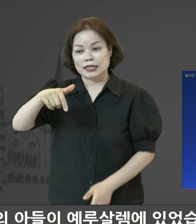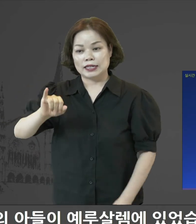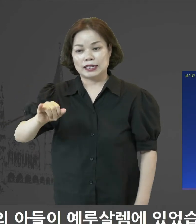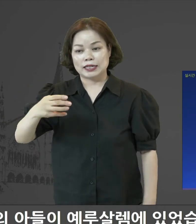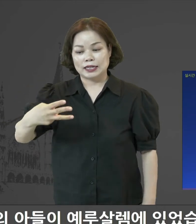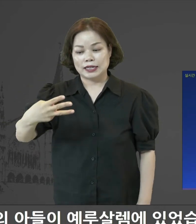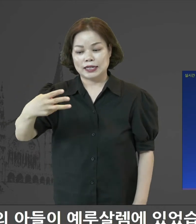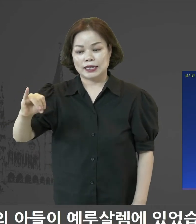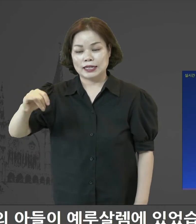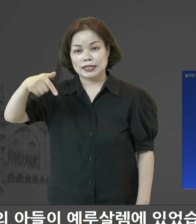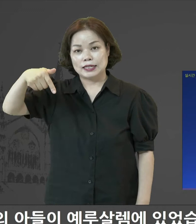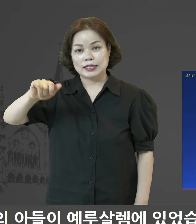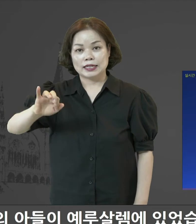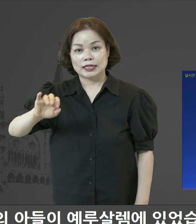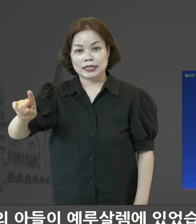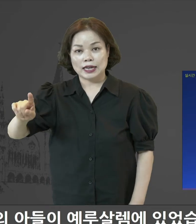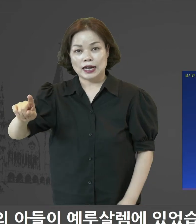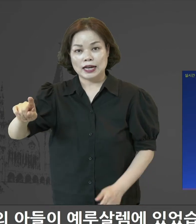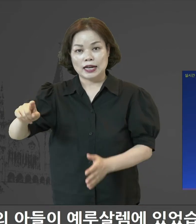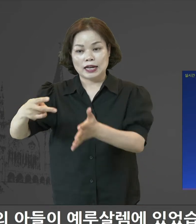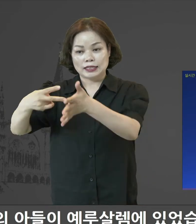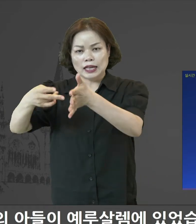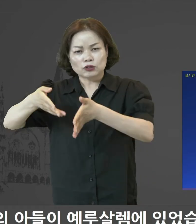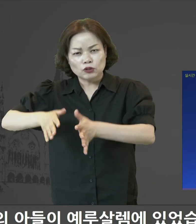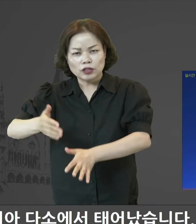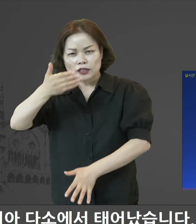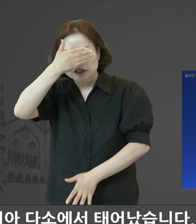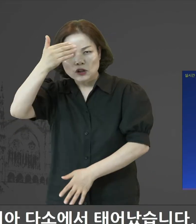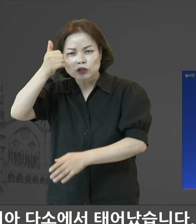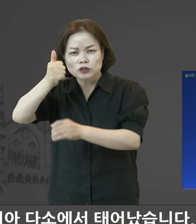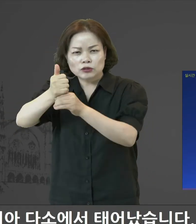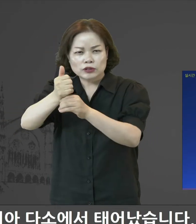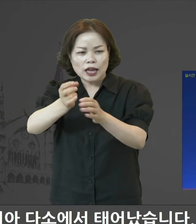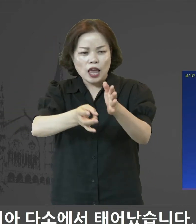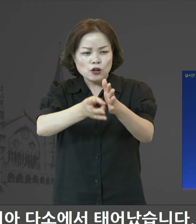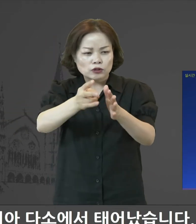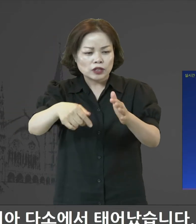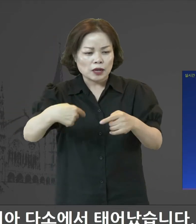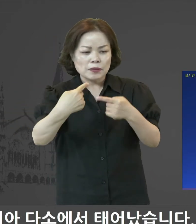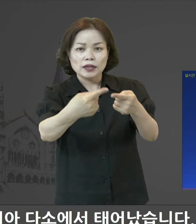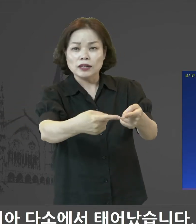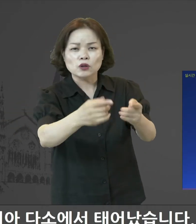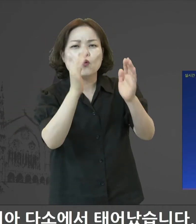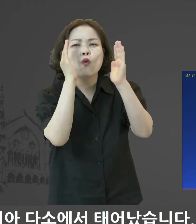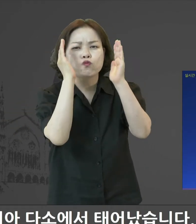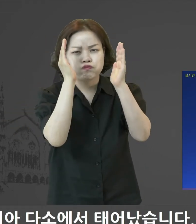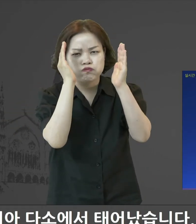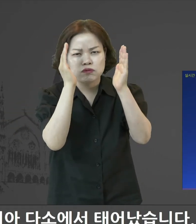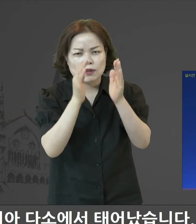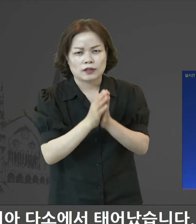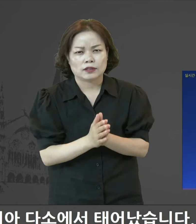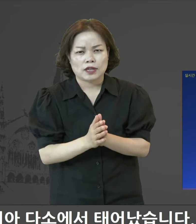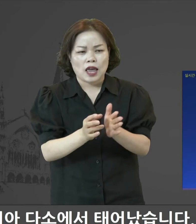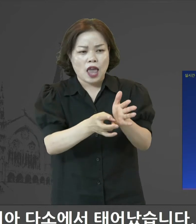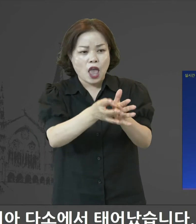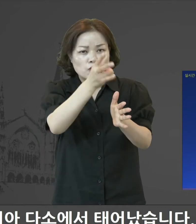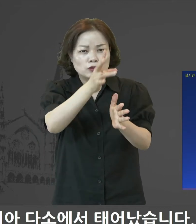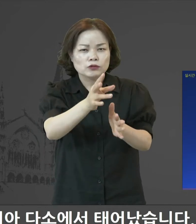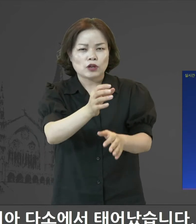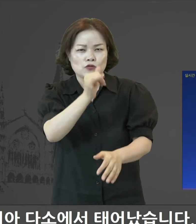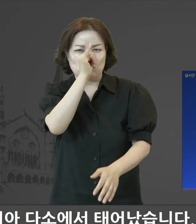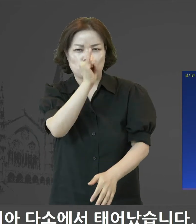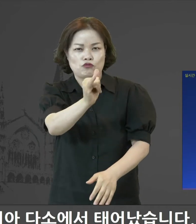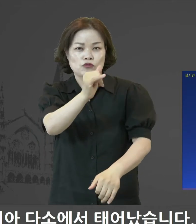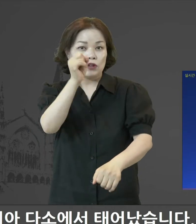다소에서 태어났다가 청년 즈음에 예루살렘에 공부하러 왔거든요. 왜냐하면 예루살렘에 훌륭한 선생님이